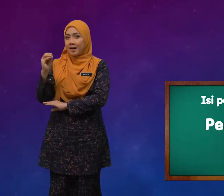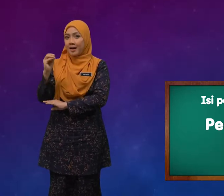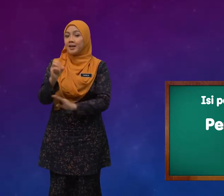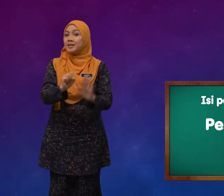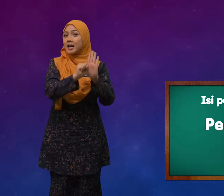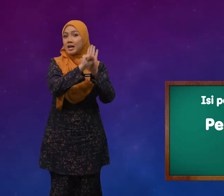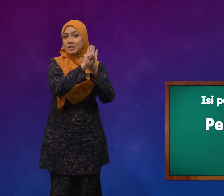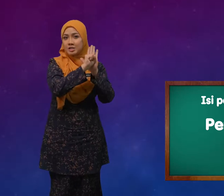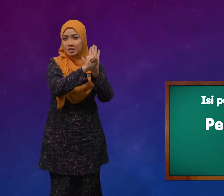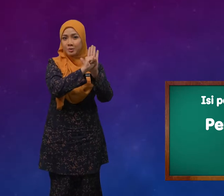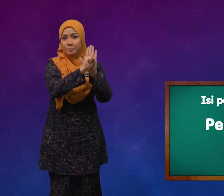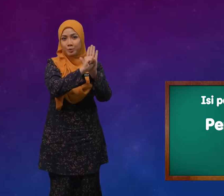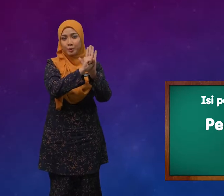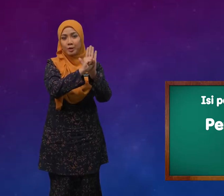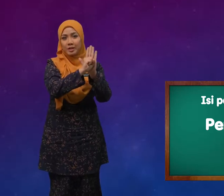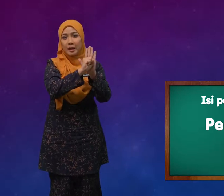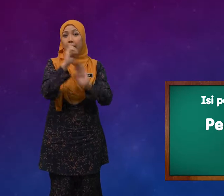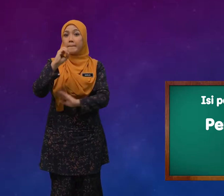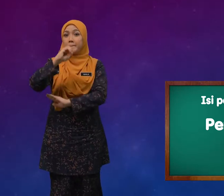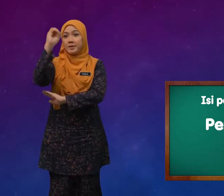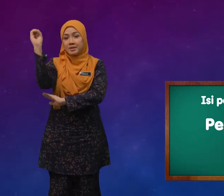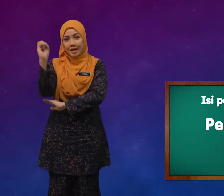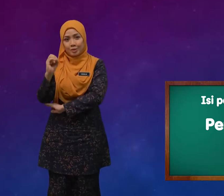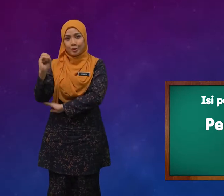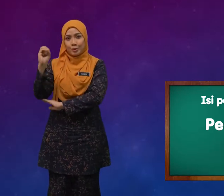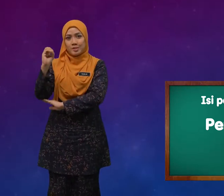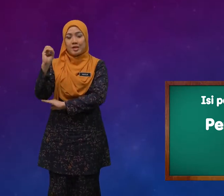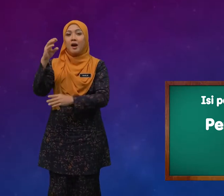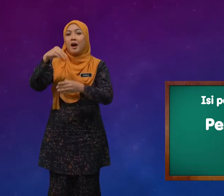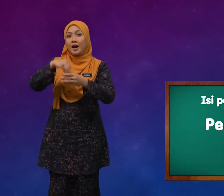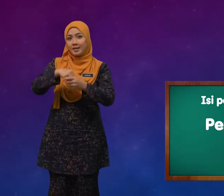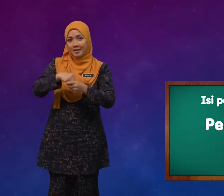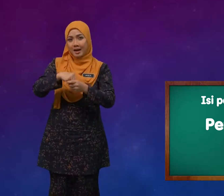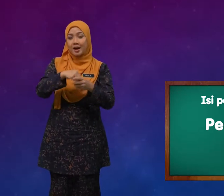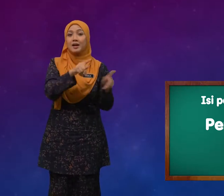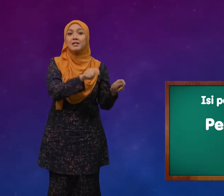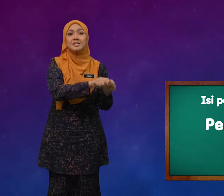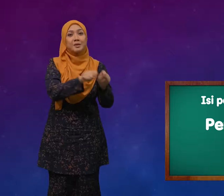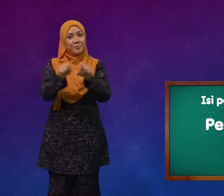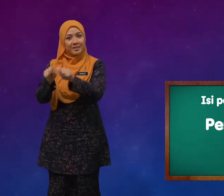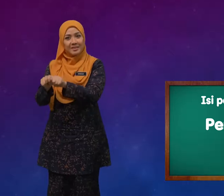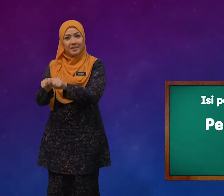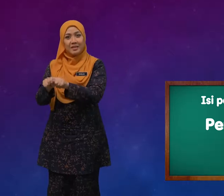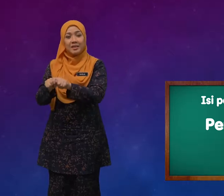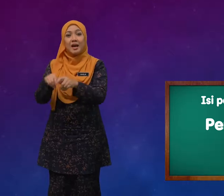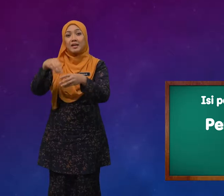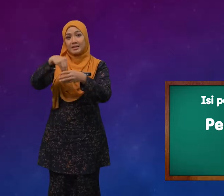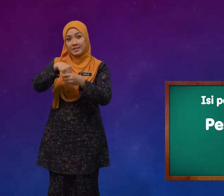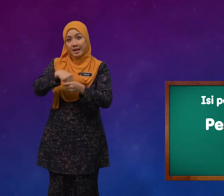Dan simbol peratus adalah seperti di